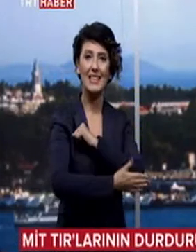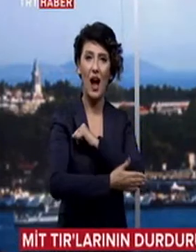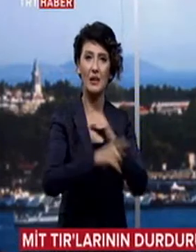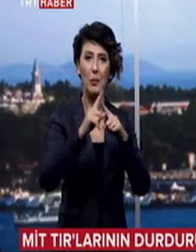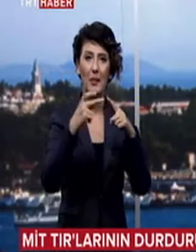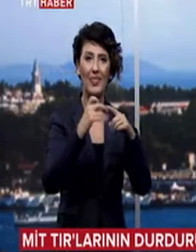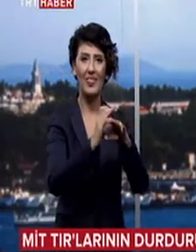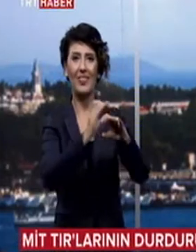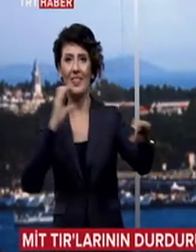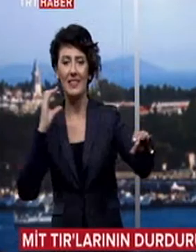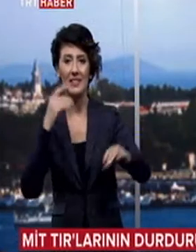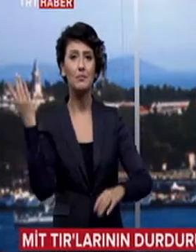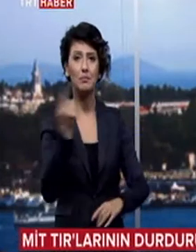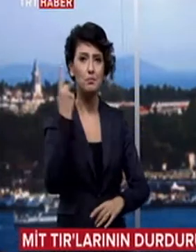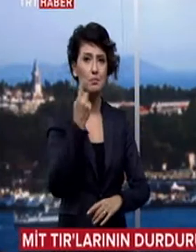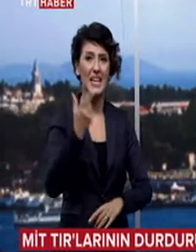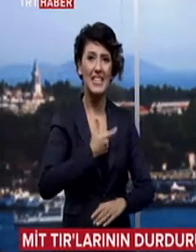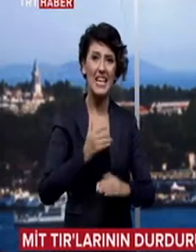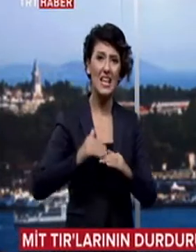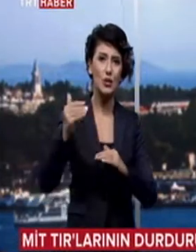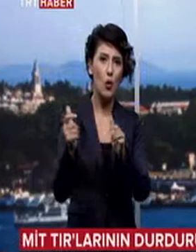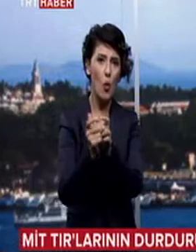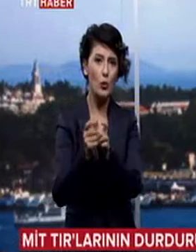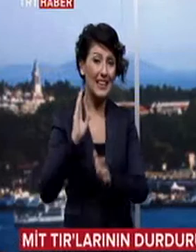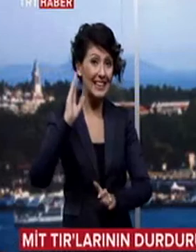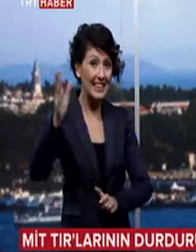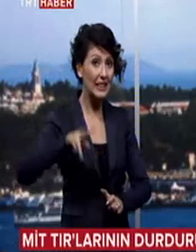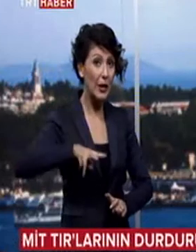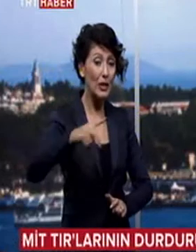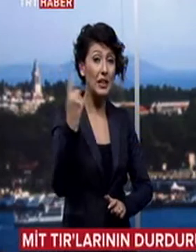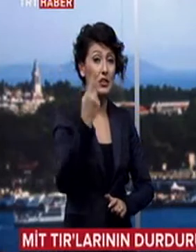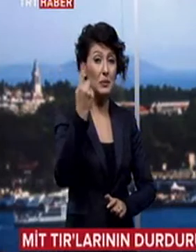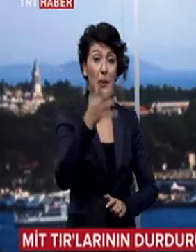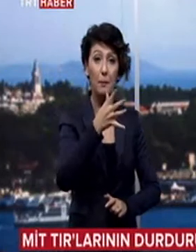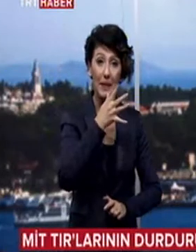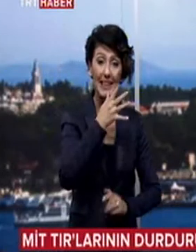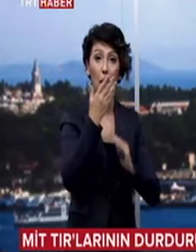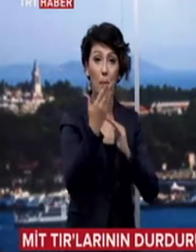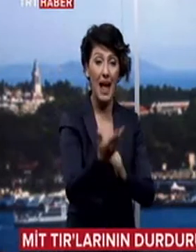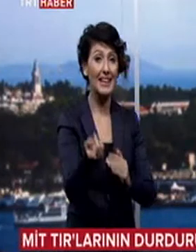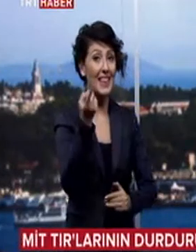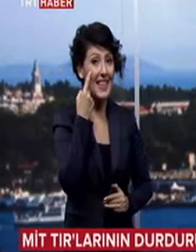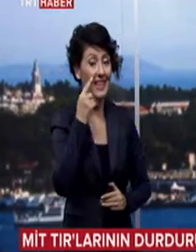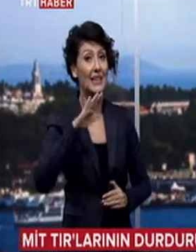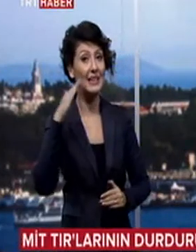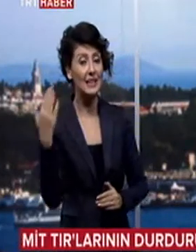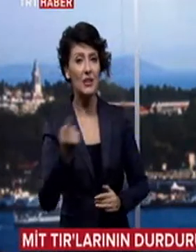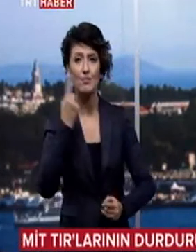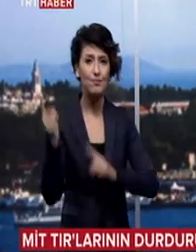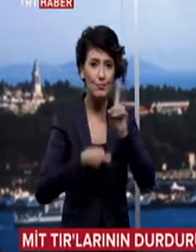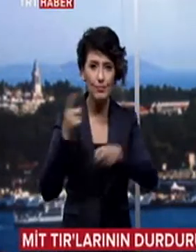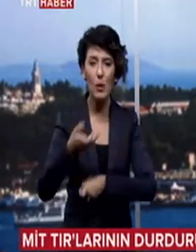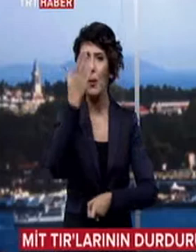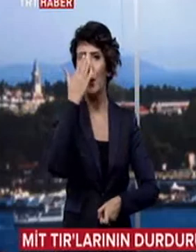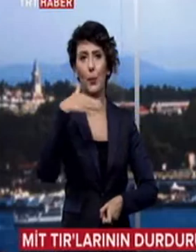ait yardım tırlarının herhangi bir yasa dışı örgüte gittiğine yönelik hiçbir bilgi, belge, delil